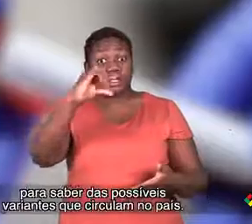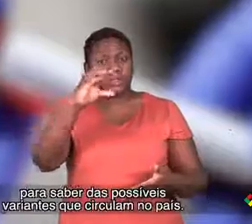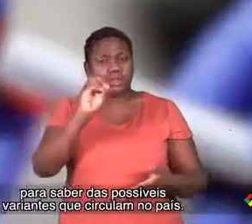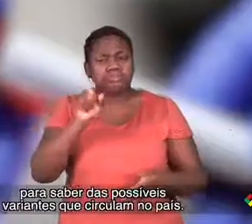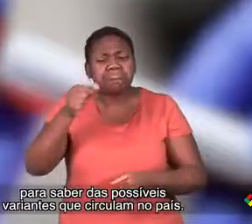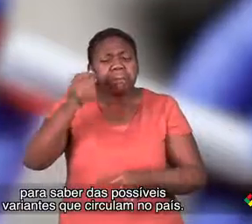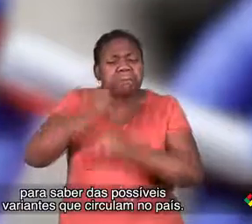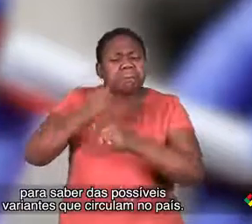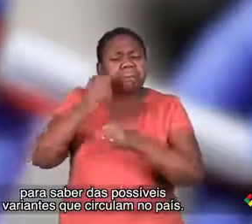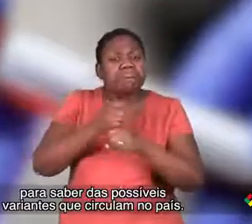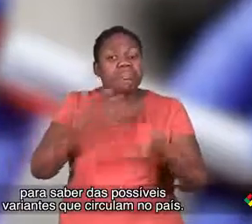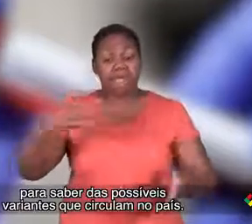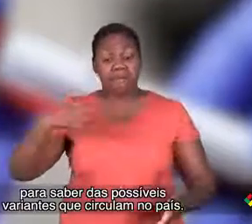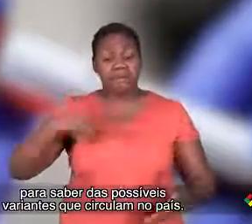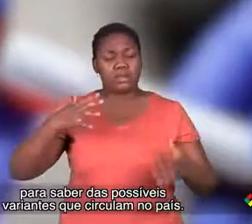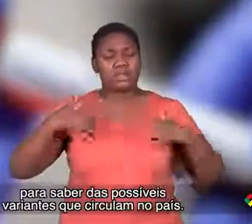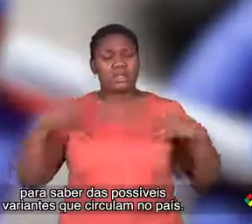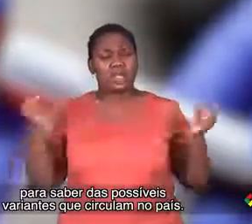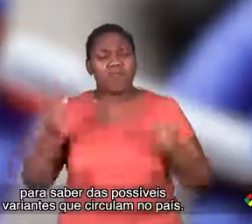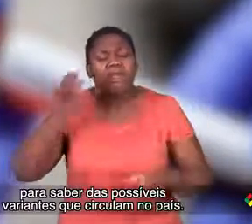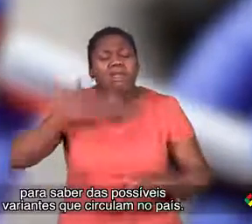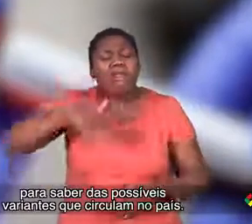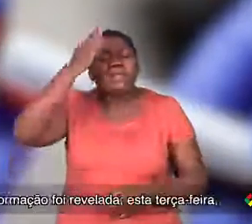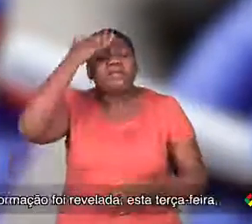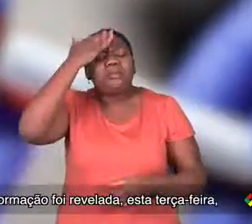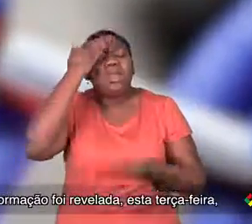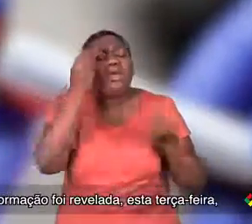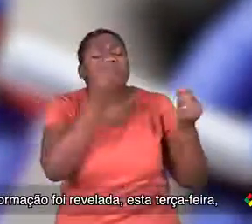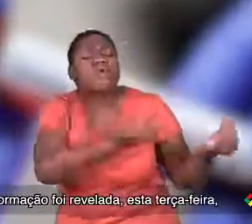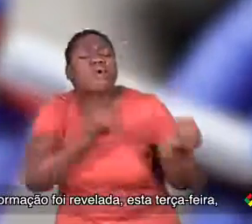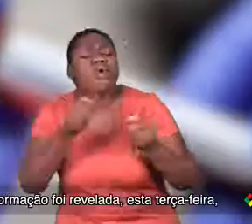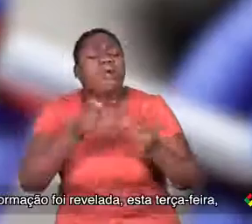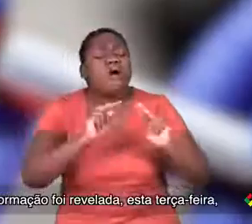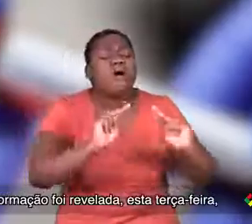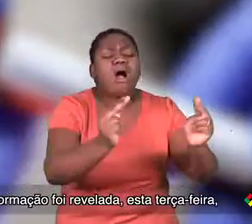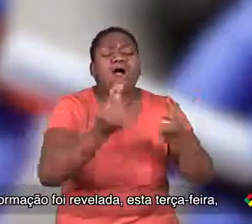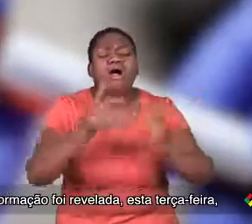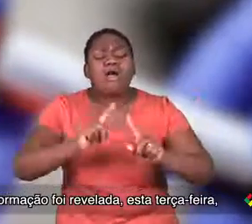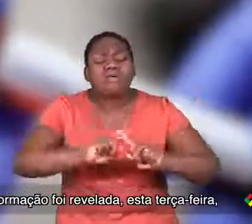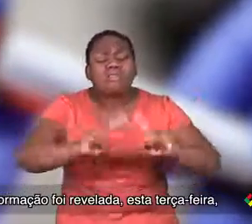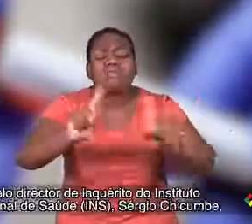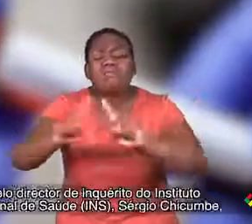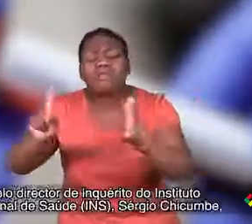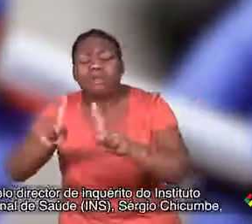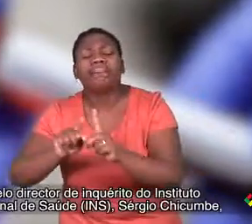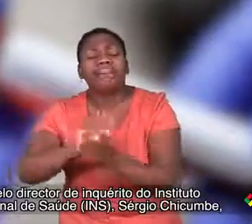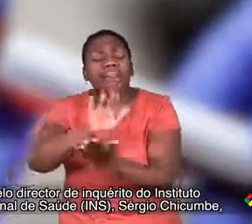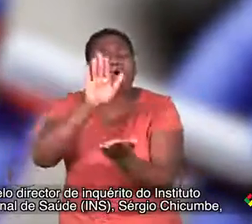saber das possíveis variantes que circulam no país. A informação foi revelada esta terça-feira pelo diretor do inquérito